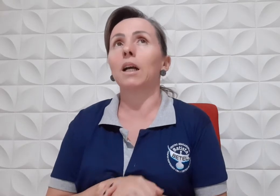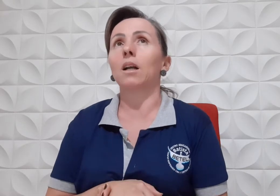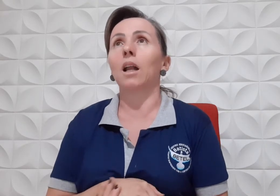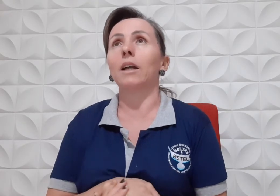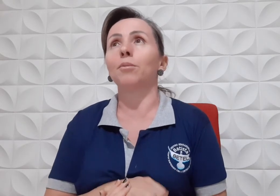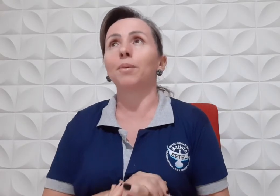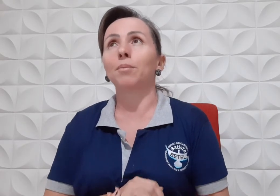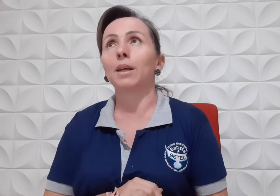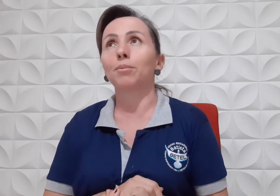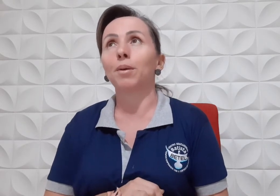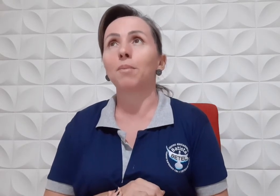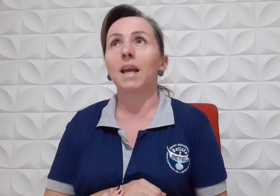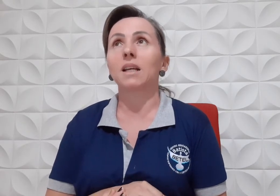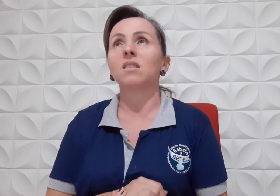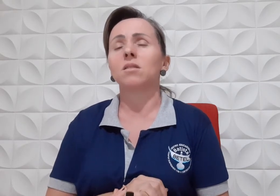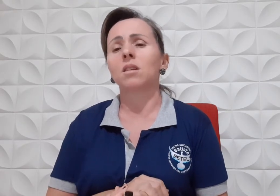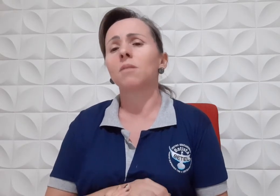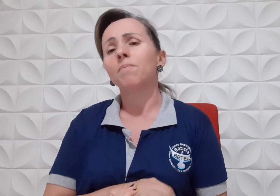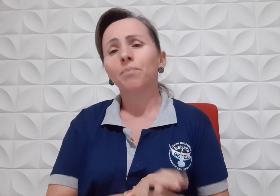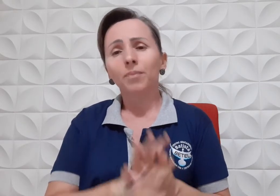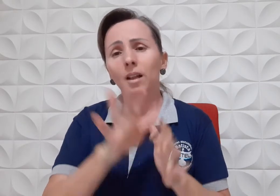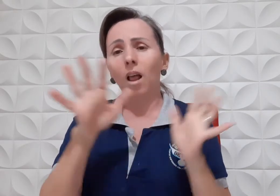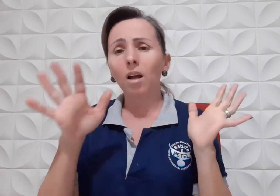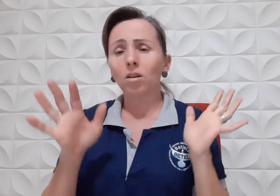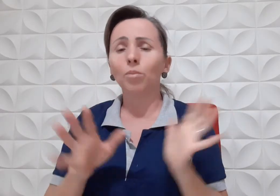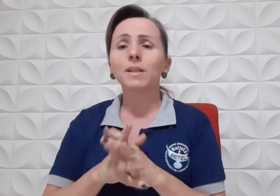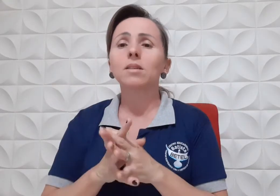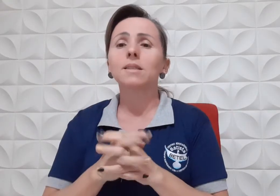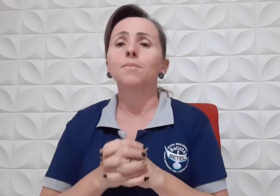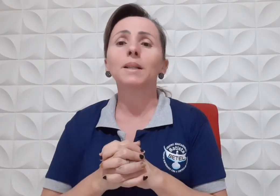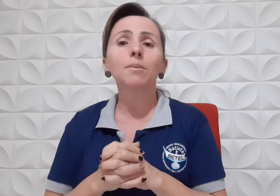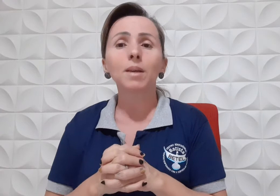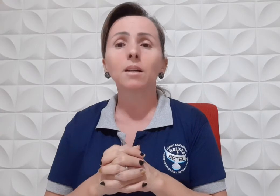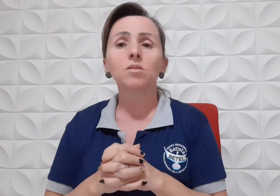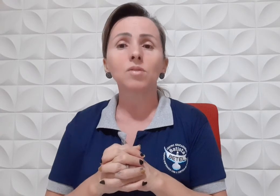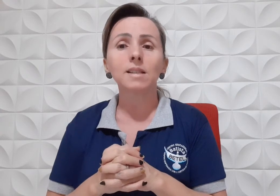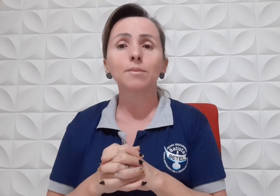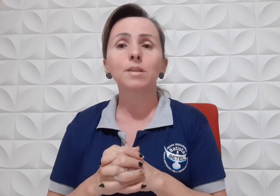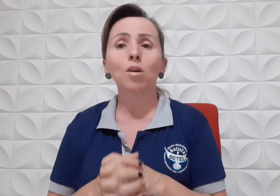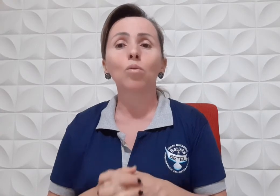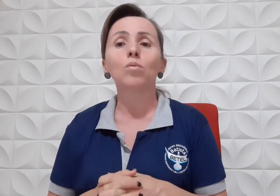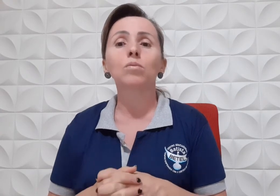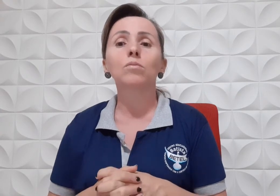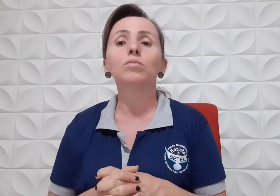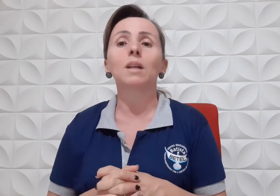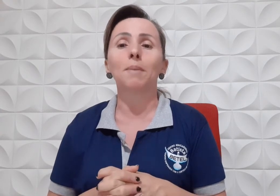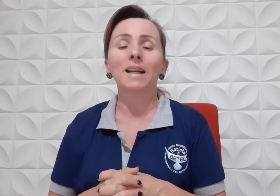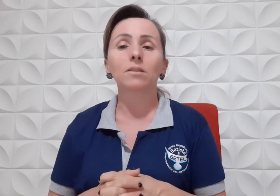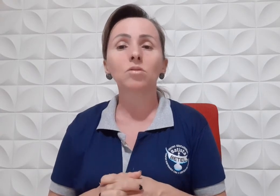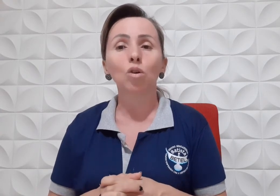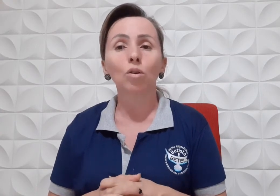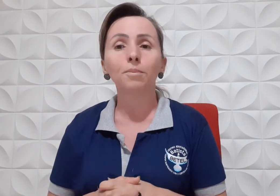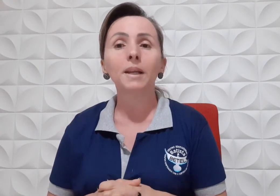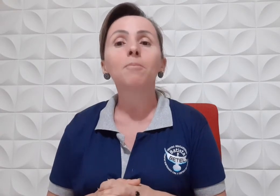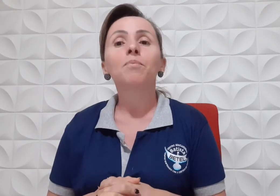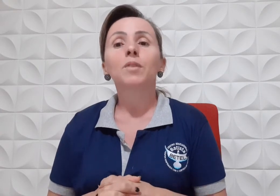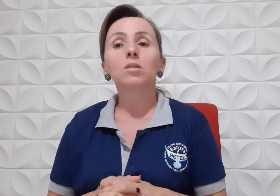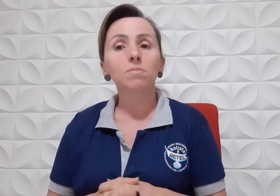lá no primeiro bimestre, logo que começou essa pandemia, nós fizemos um trabalhinho sobre os